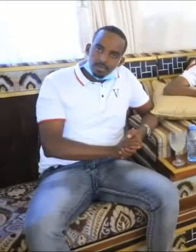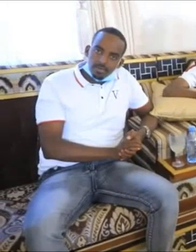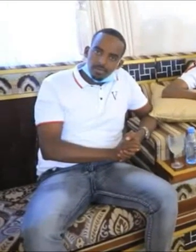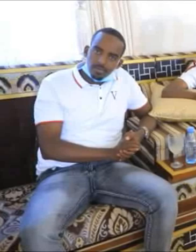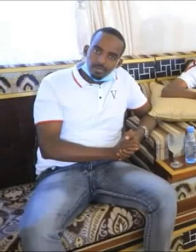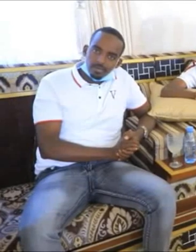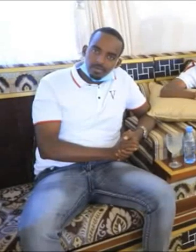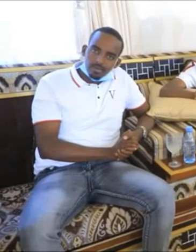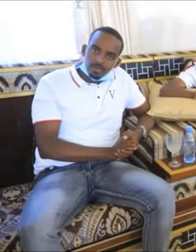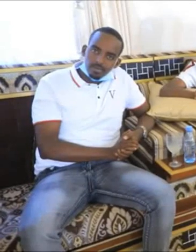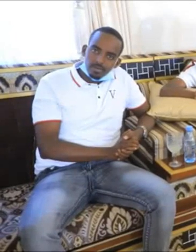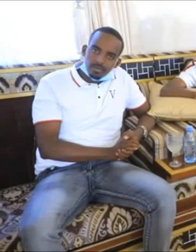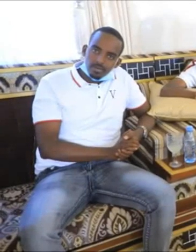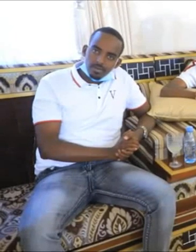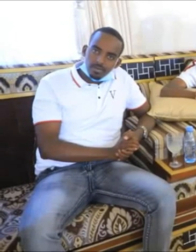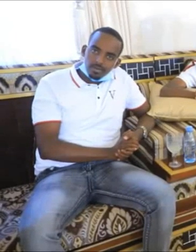وايدي دعينية